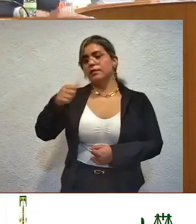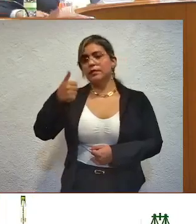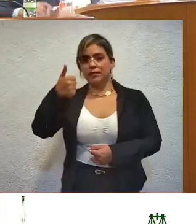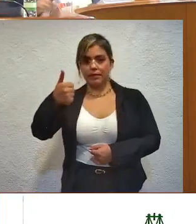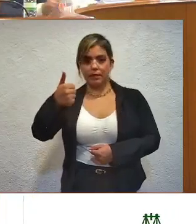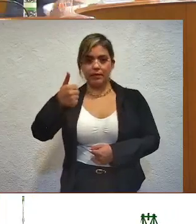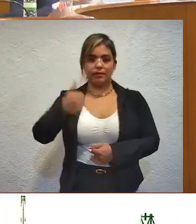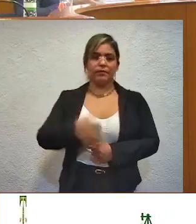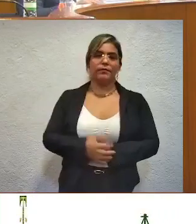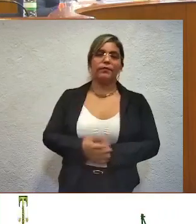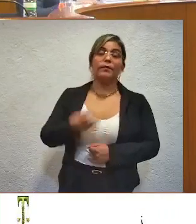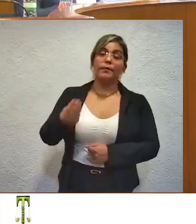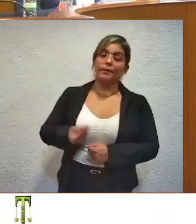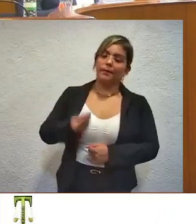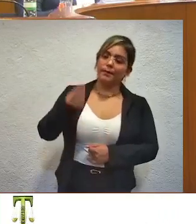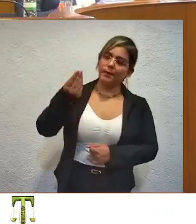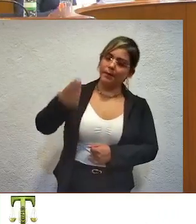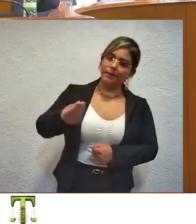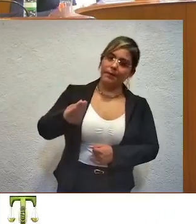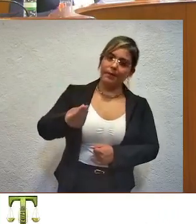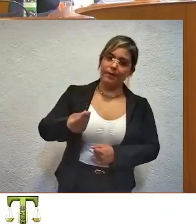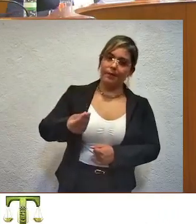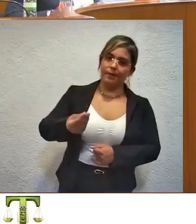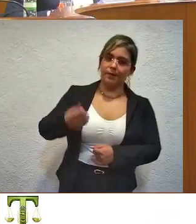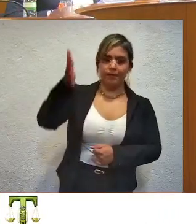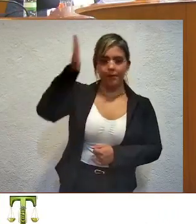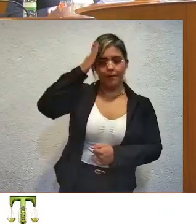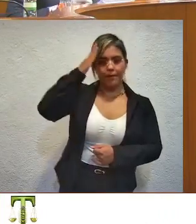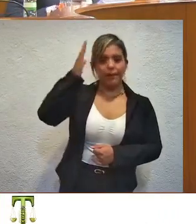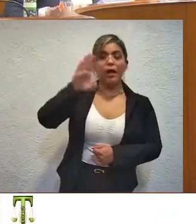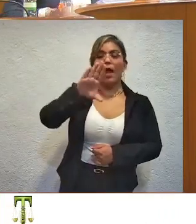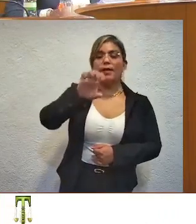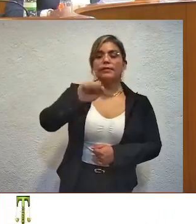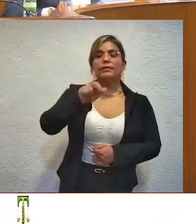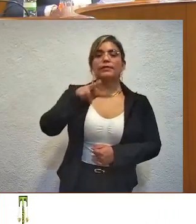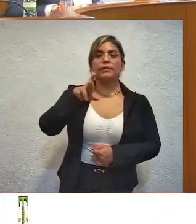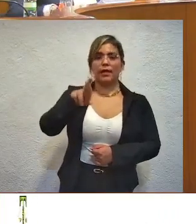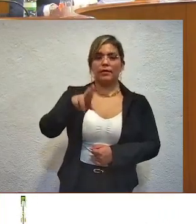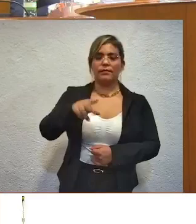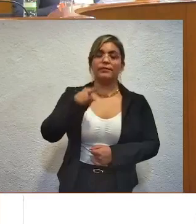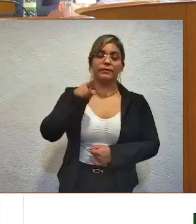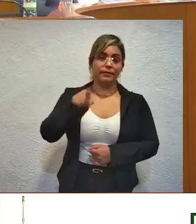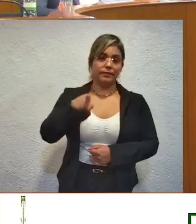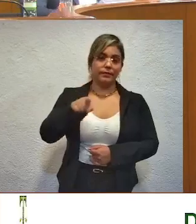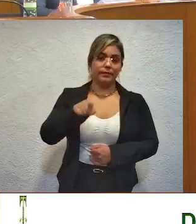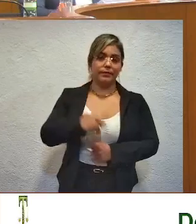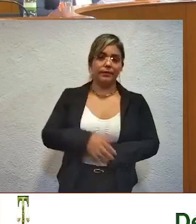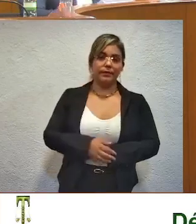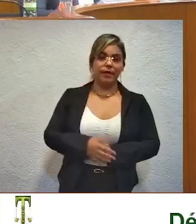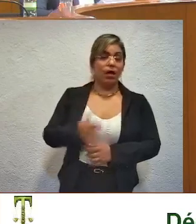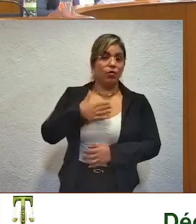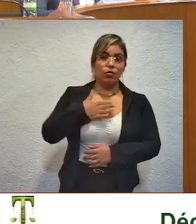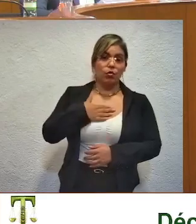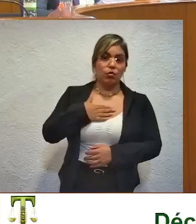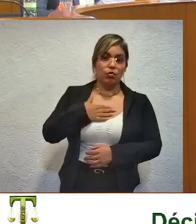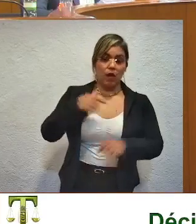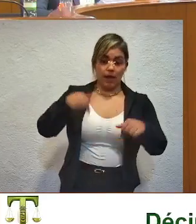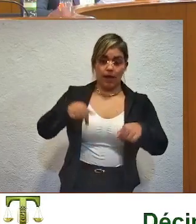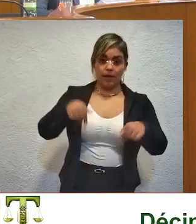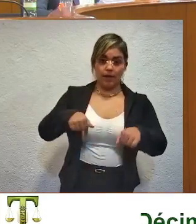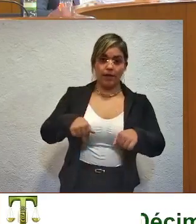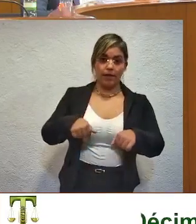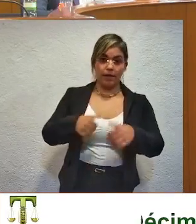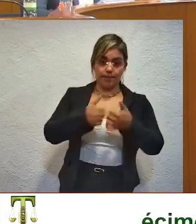030/2026, el cual fue turnado a la ponencia a cargo del magistrado César Salgado Alpizar, en el cual no puedo participar en su